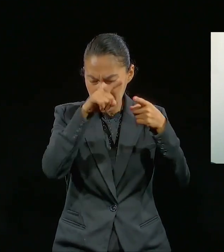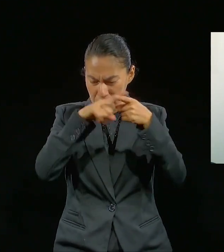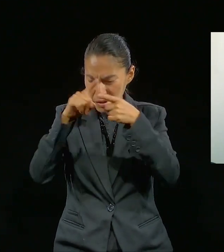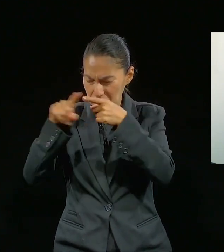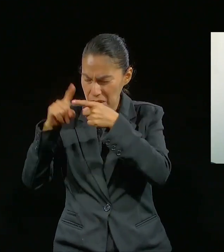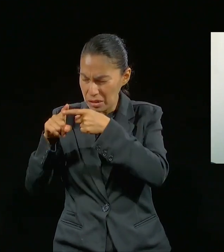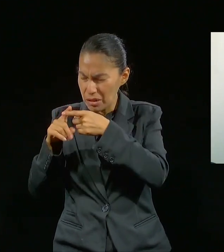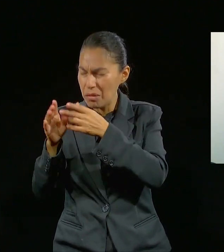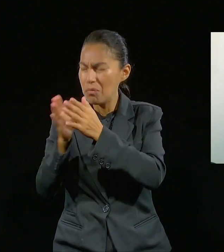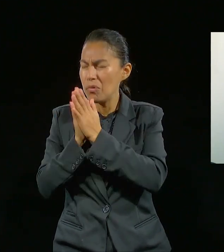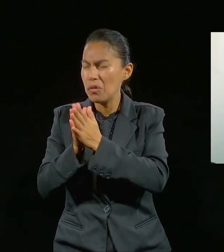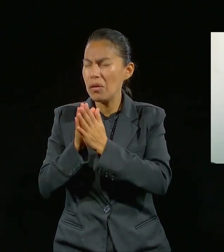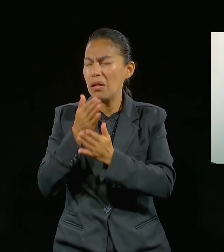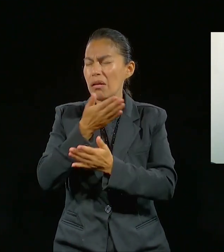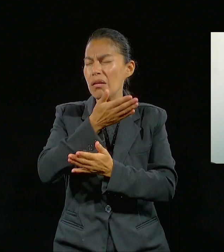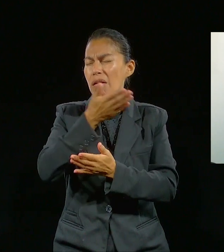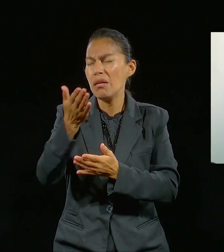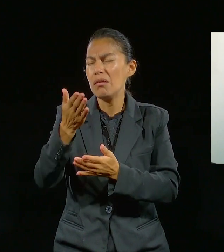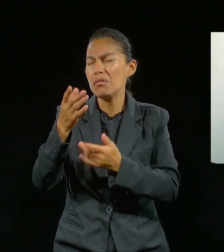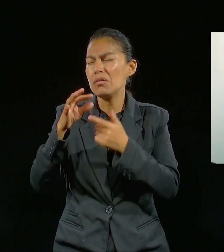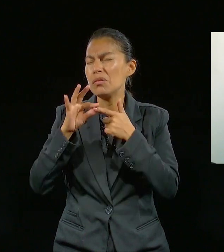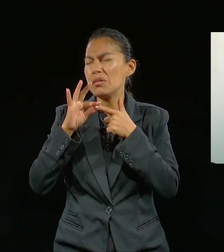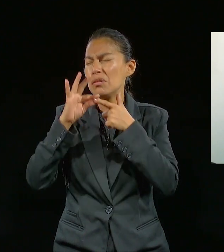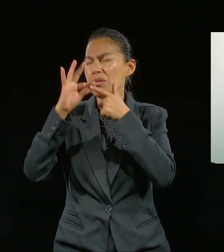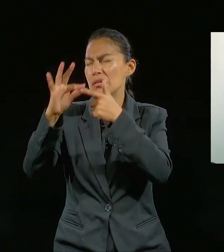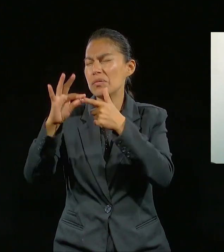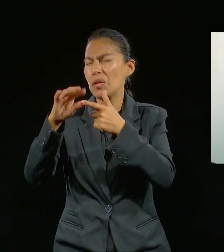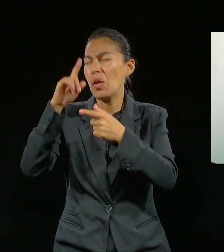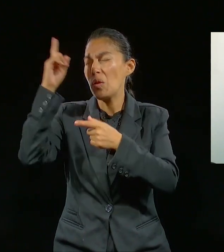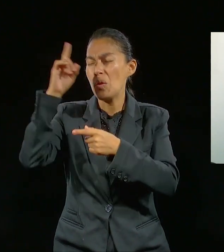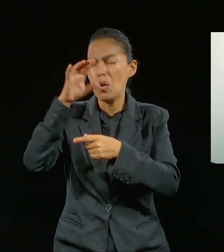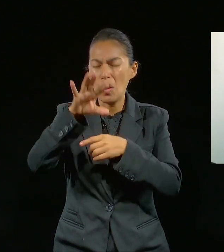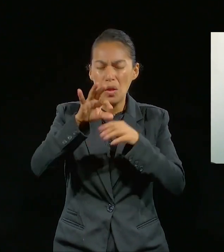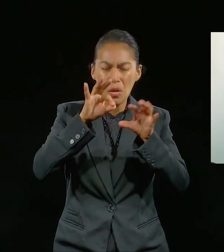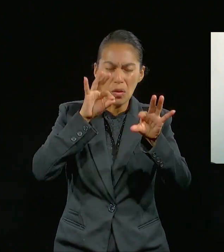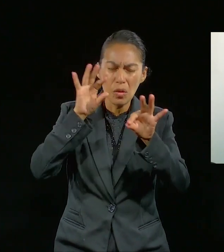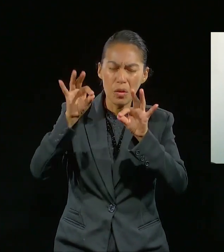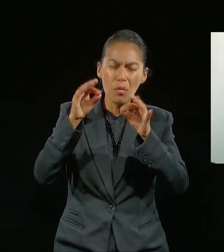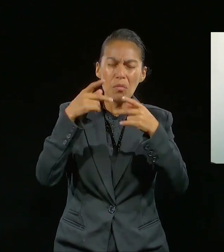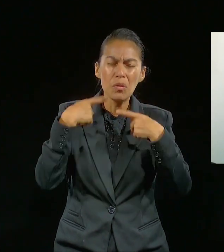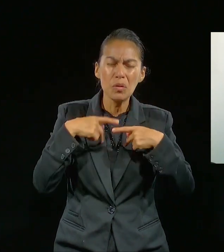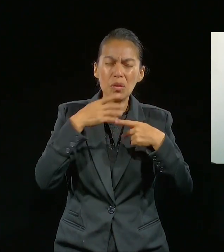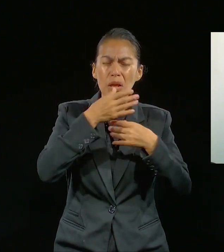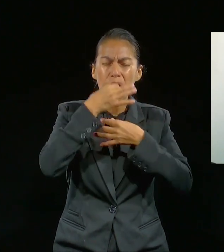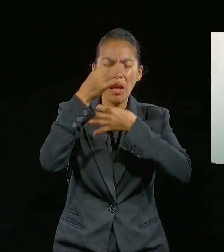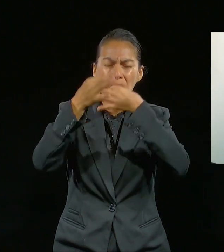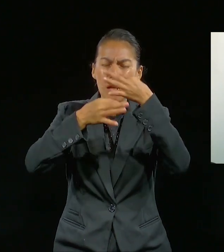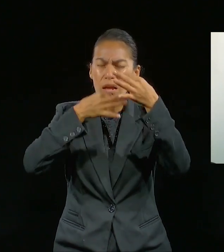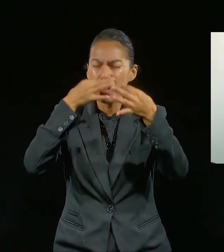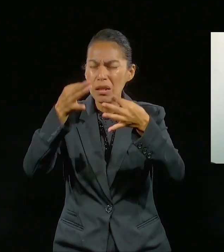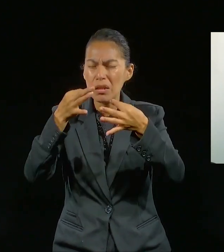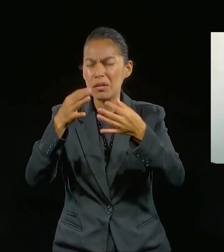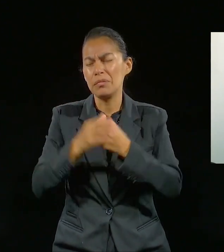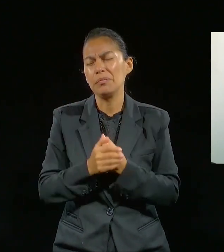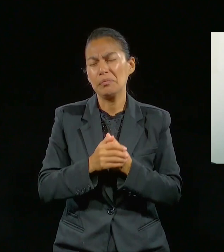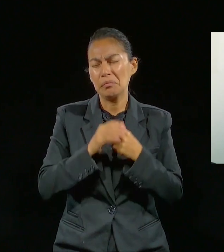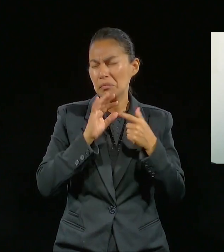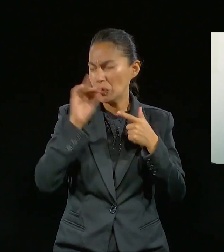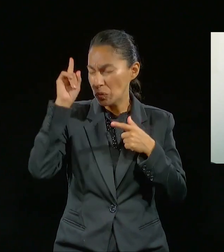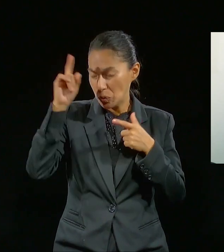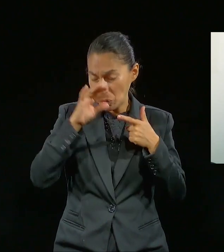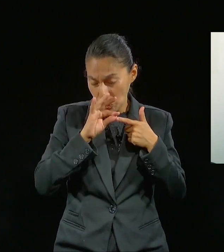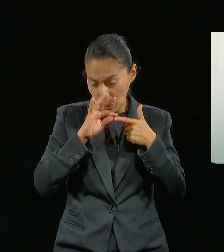un consuelo. Y sean, Señor, sobre todo, escogidos para tu reino eterno.